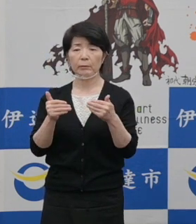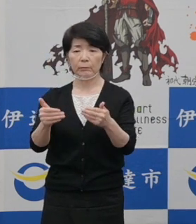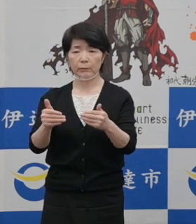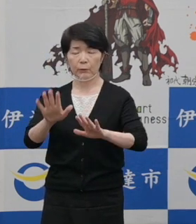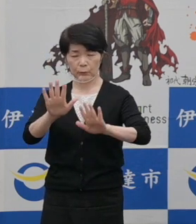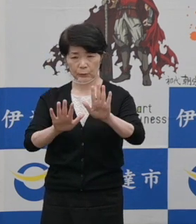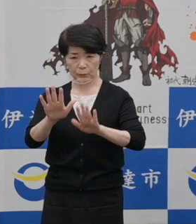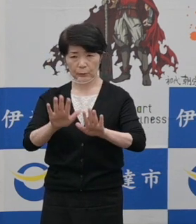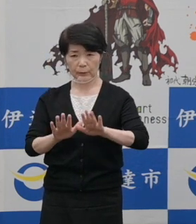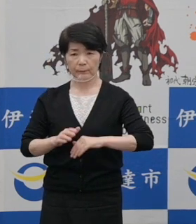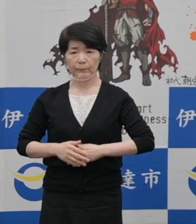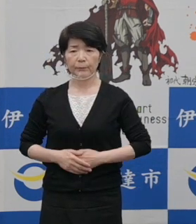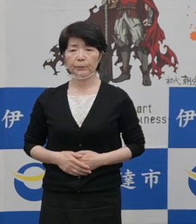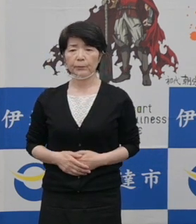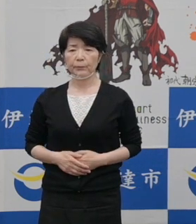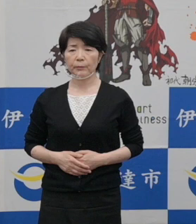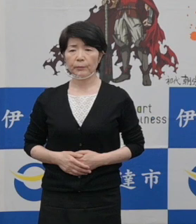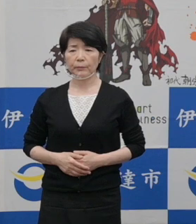がとうございます。